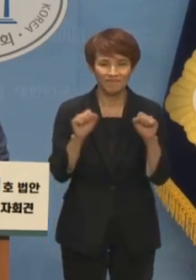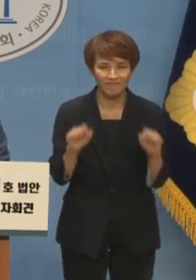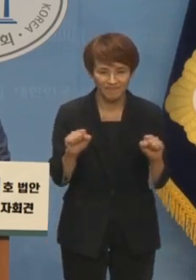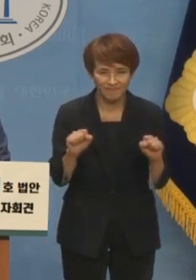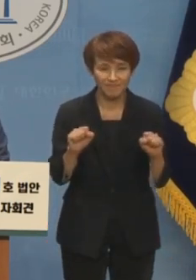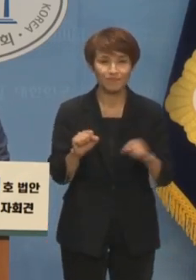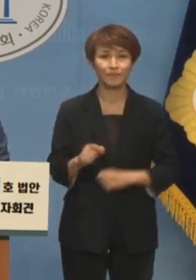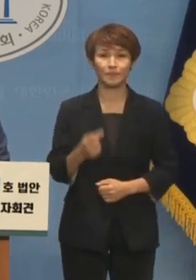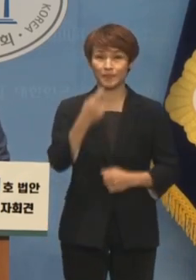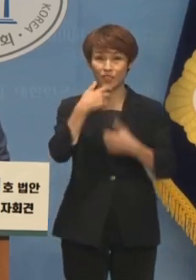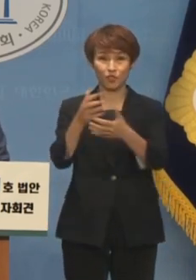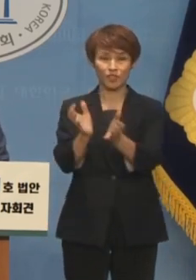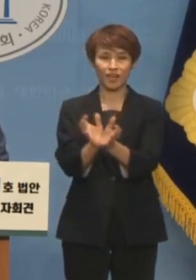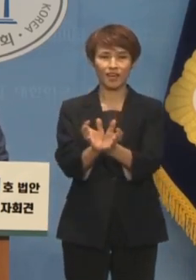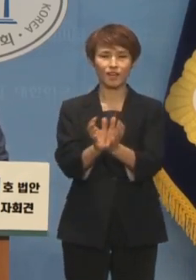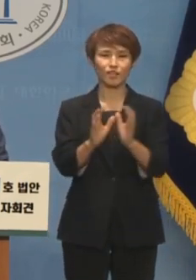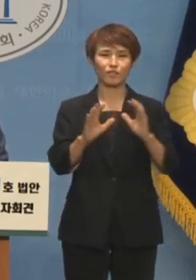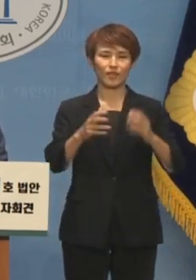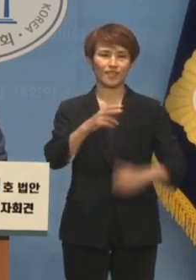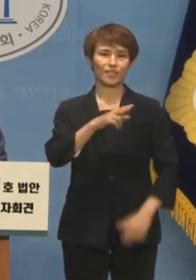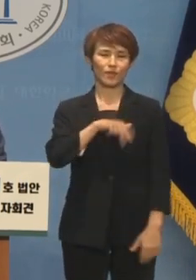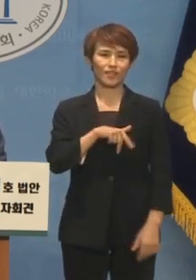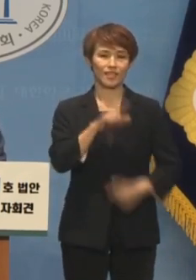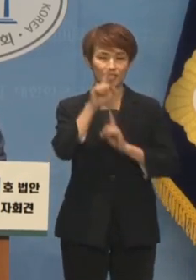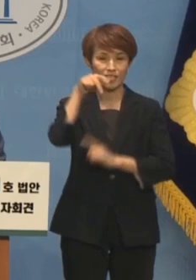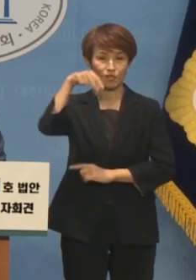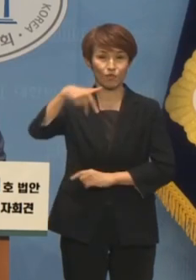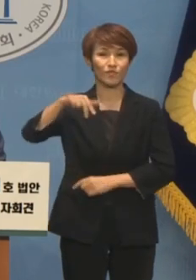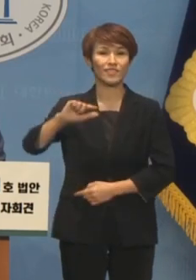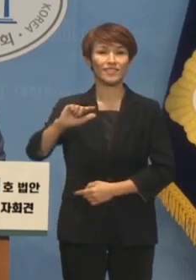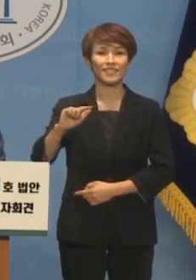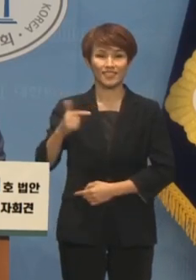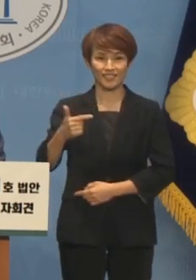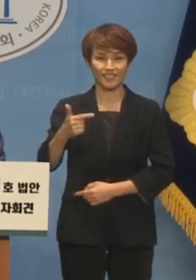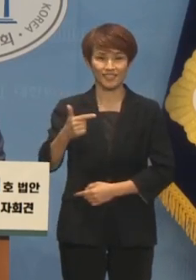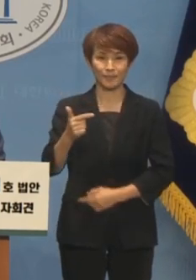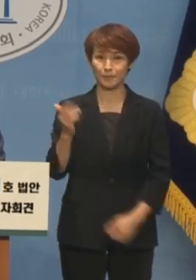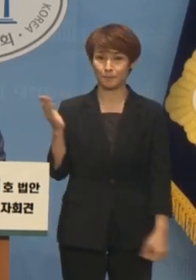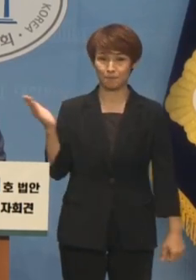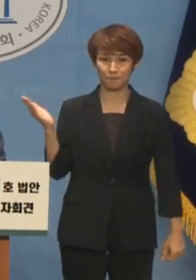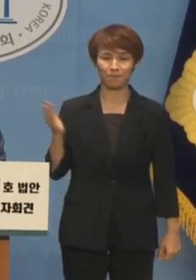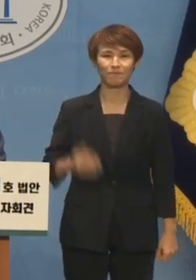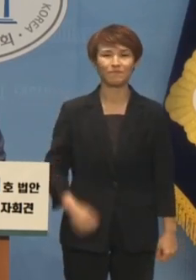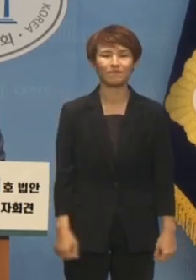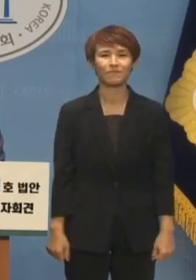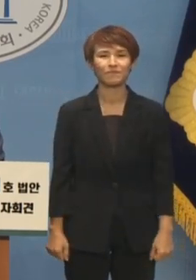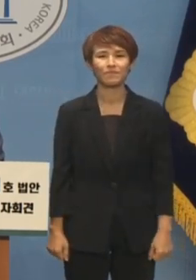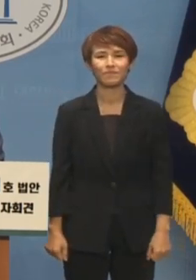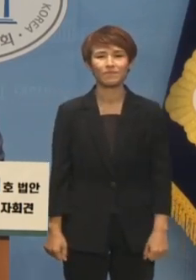안녕하십니까. 더불어민주당 국회의원 이수진입니다. 성남 중원 지역구를 두고 있습니다.